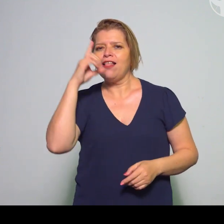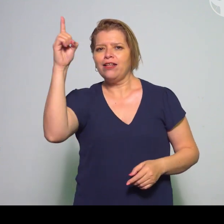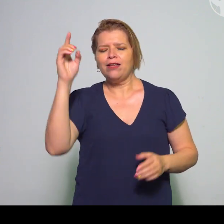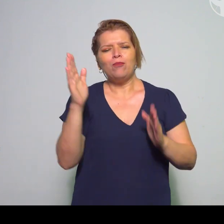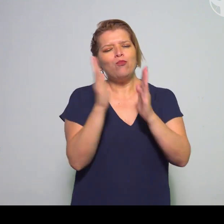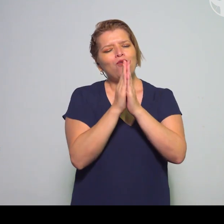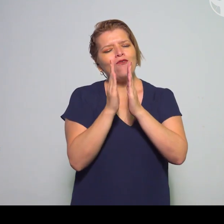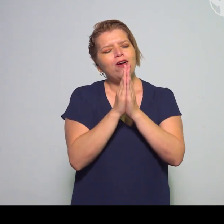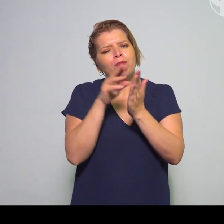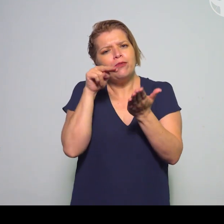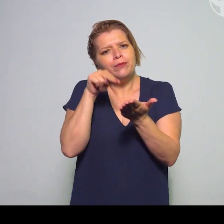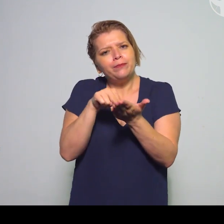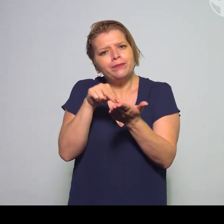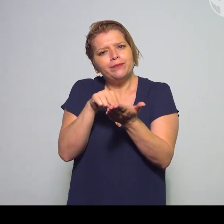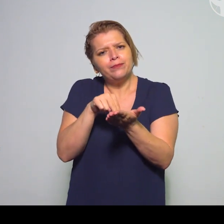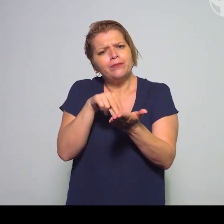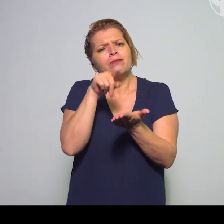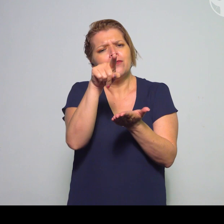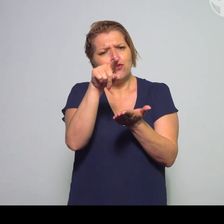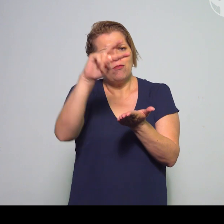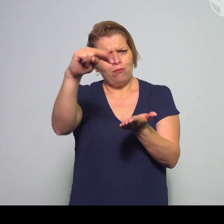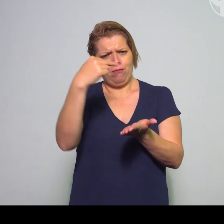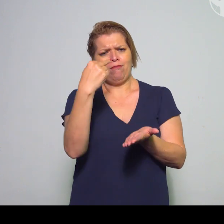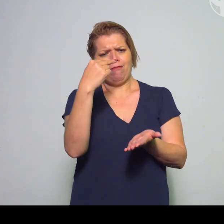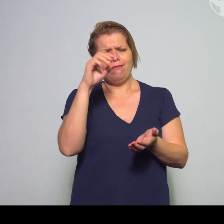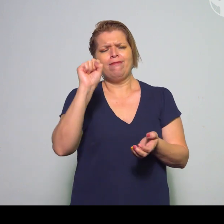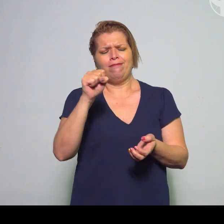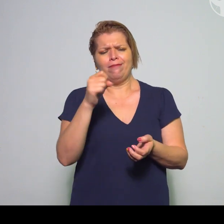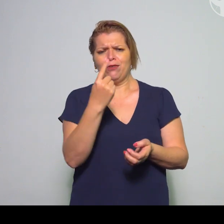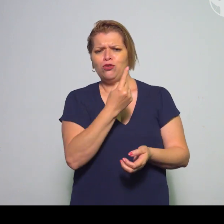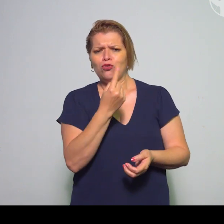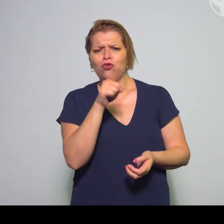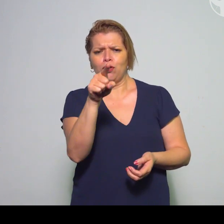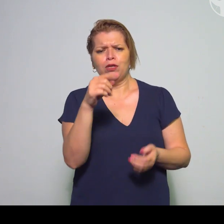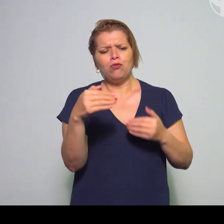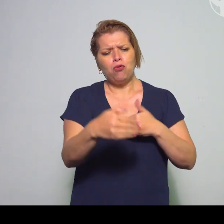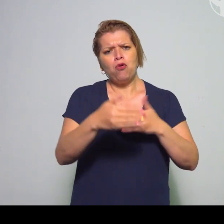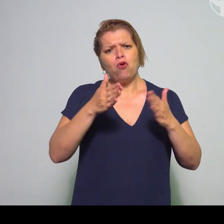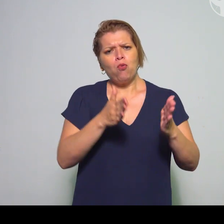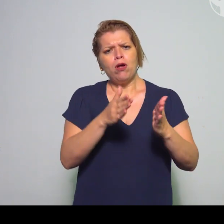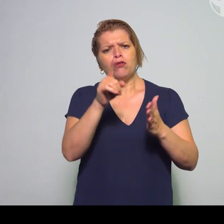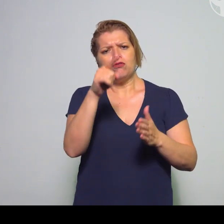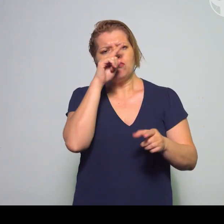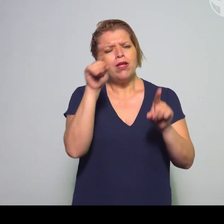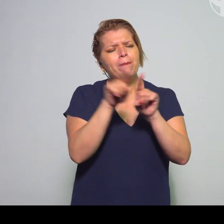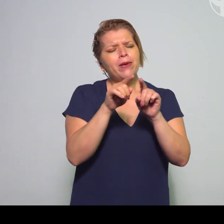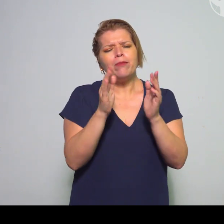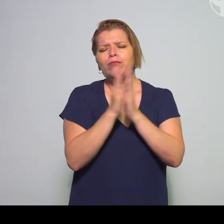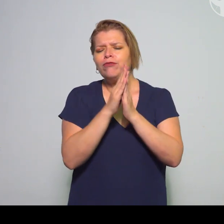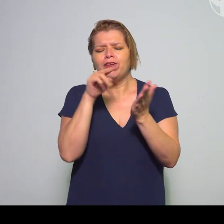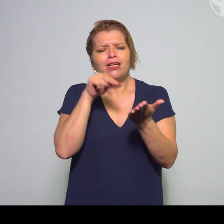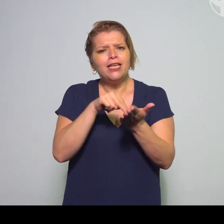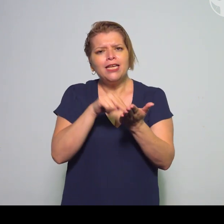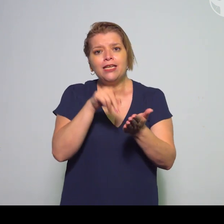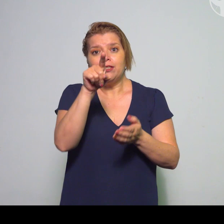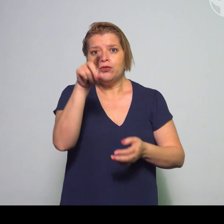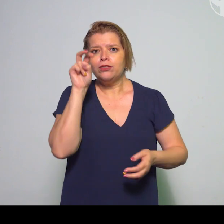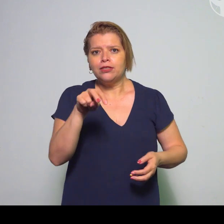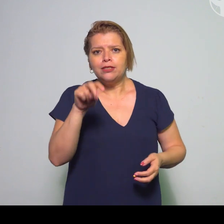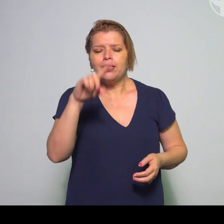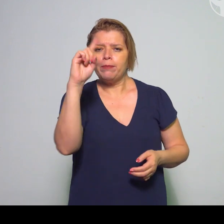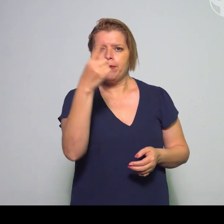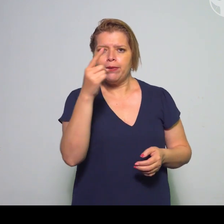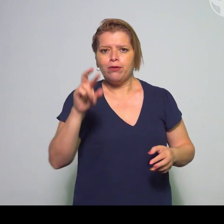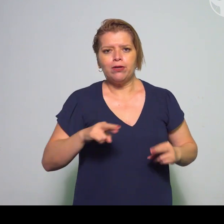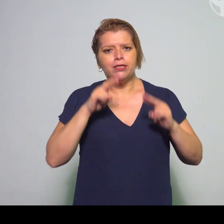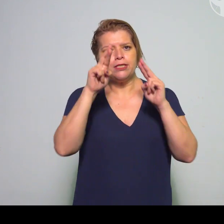Él. Quiero que te pongas de pie. Ponte de pie ahí donde estás. Y si estás solo en tu habitación, ponte de pie en ese lugar. Tú necesitas